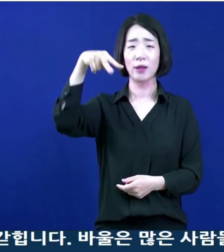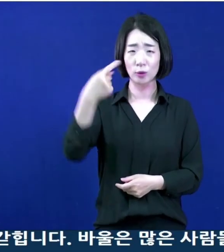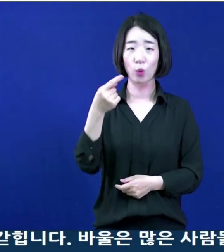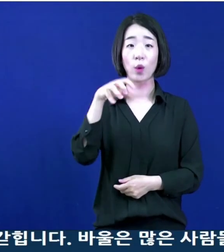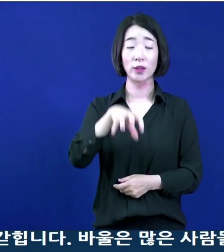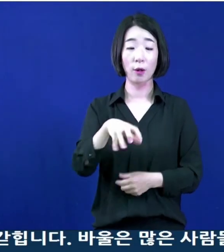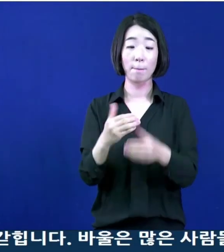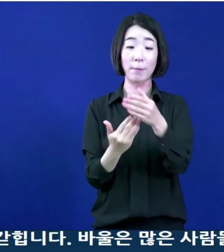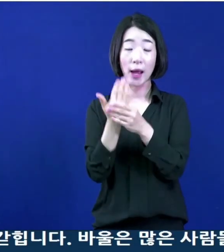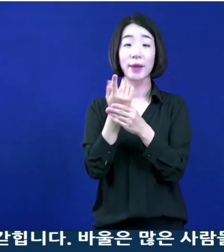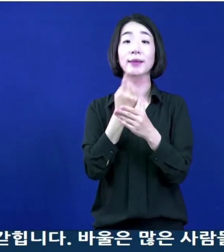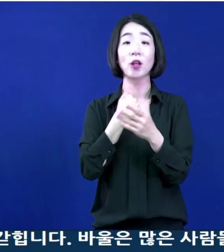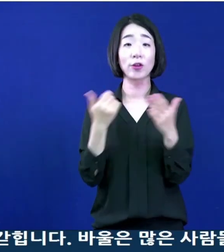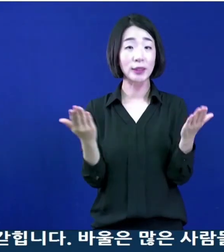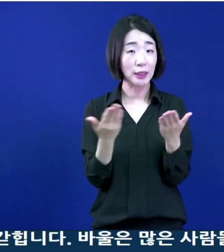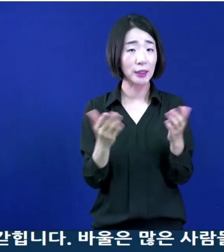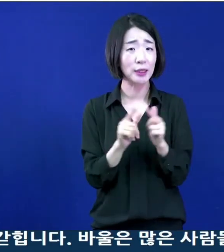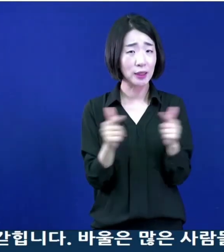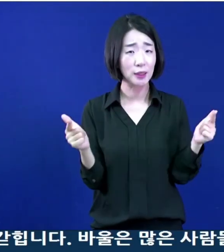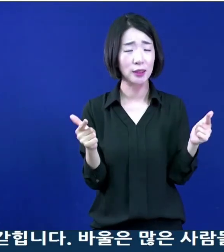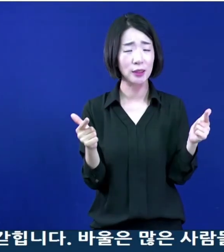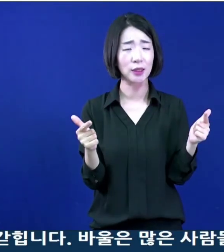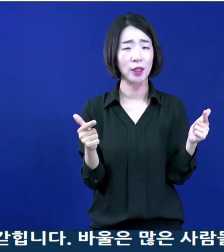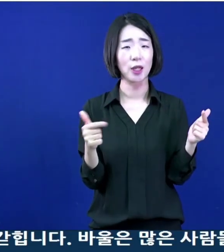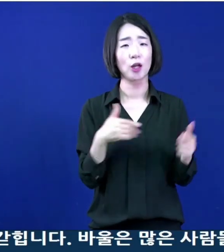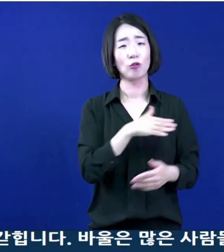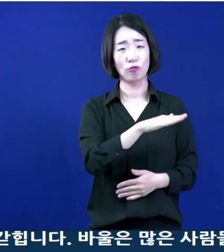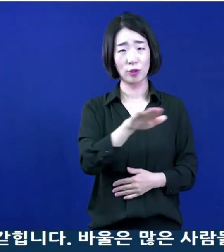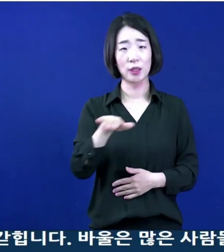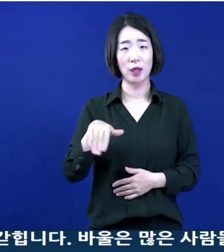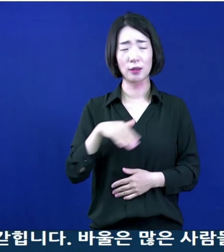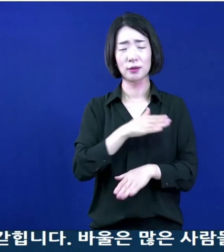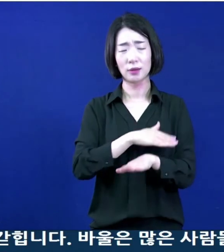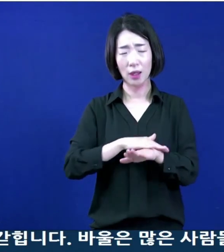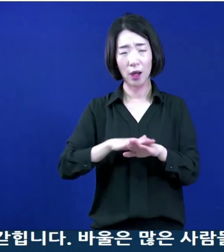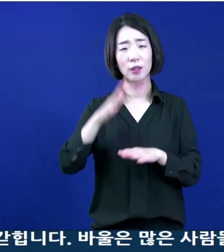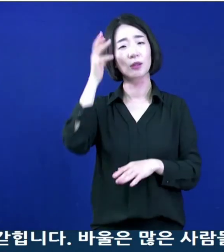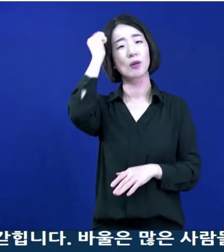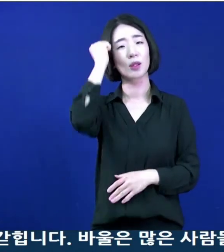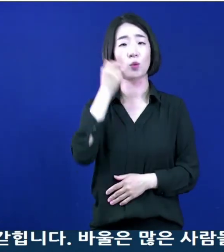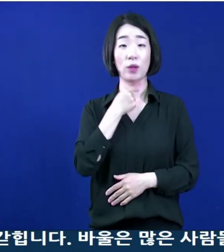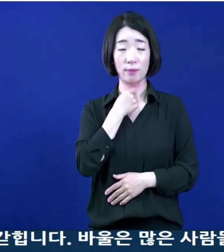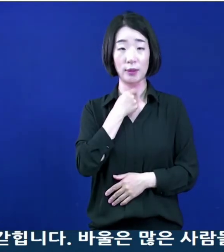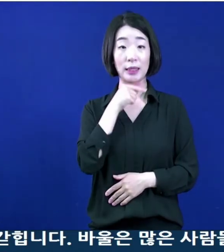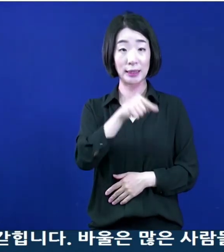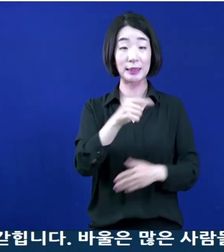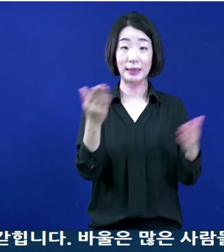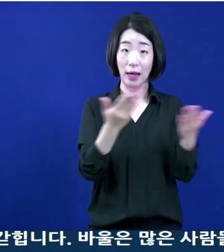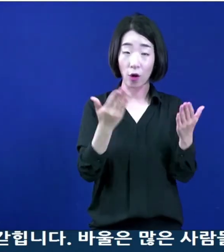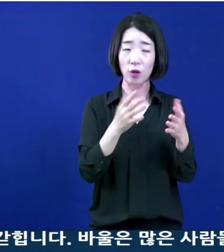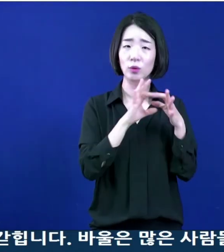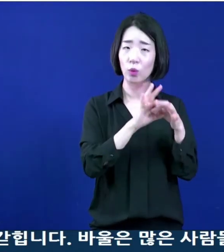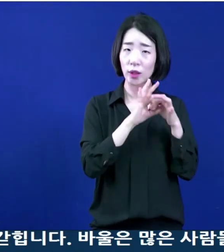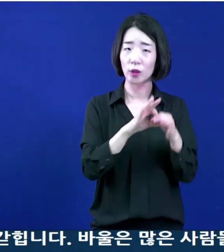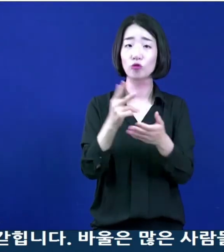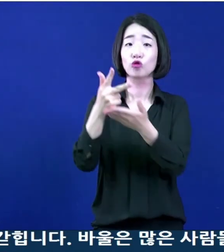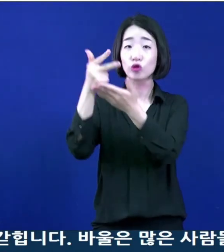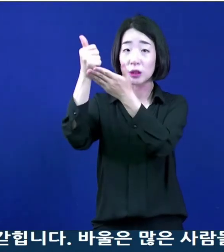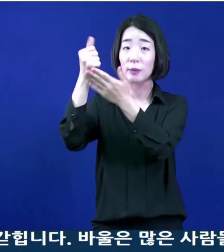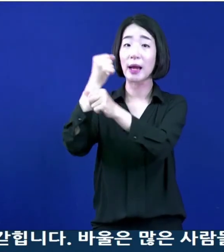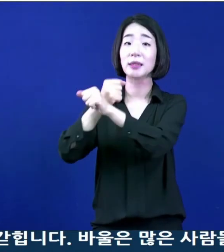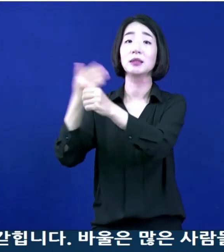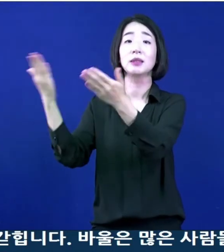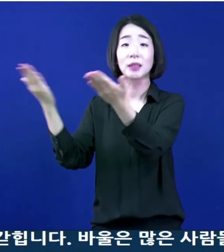우리에게 잘 알려지지 않았지만 우리에게 알려지게 된 하나 재미있는 사건이죠. 이 사건을 통해서 정말 주님이 하시는 일 우리에게